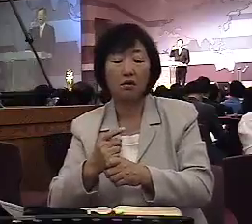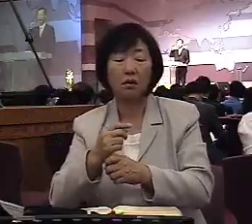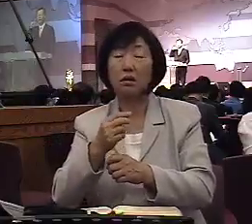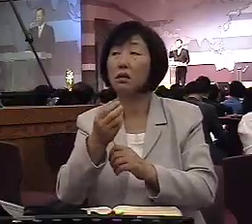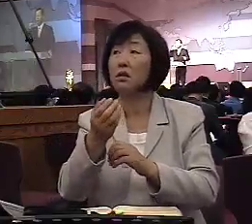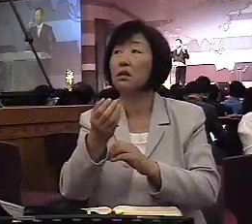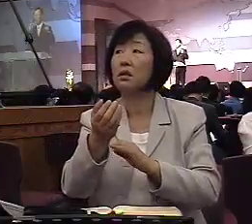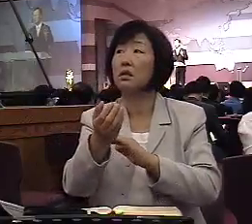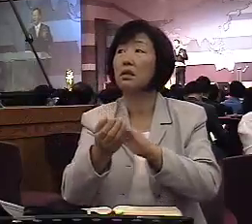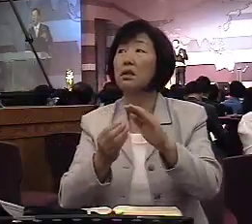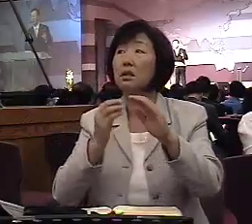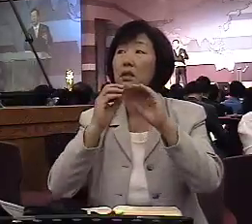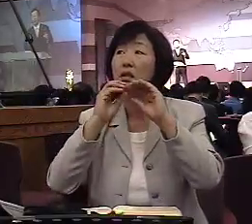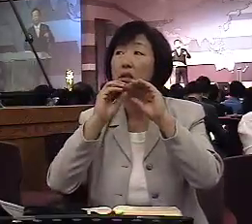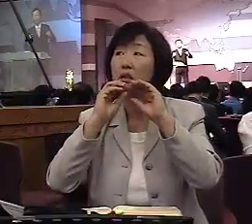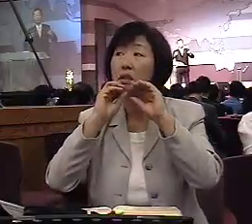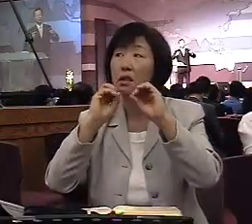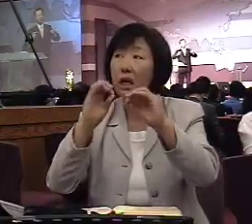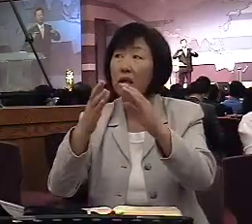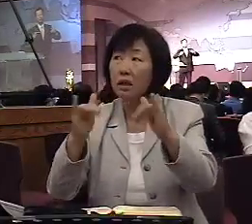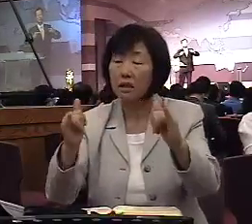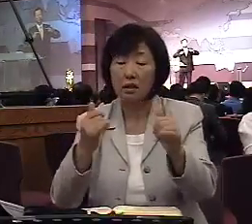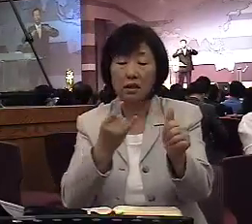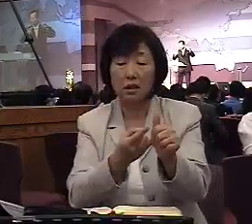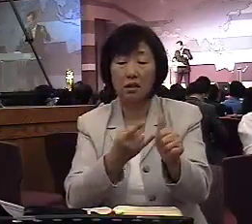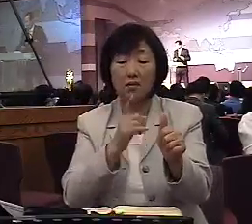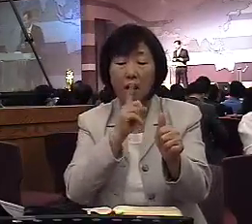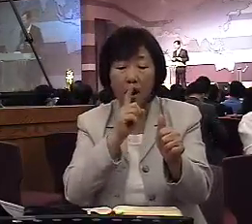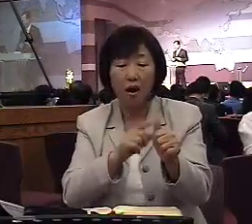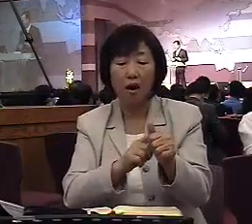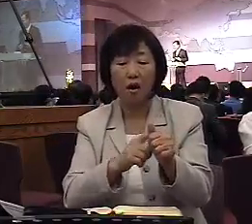말을 우리가 유혹받지 말고